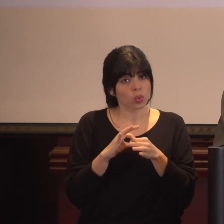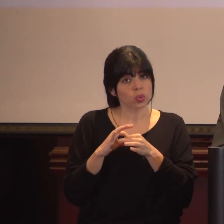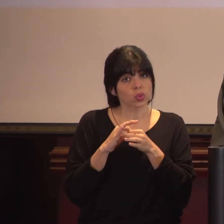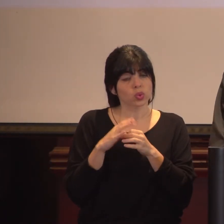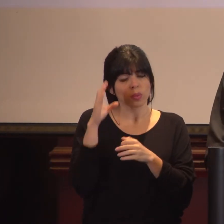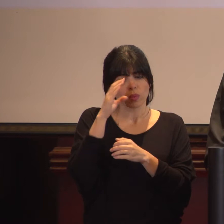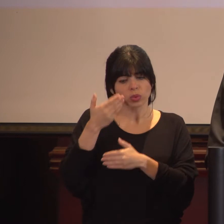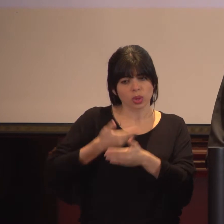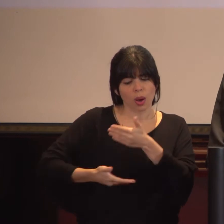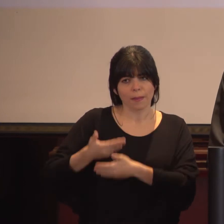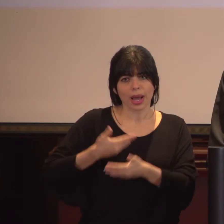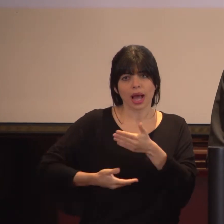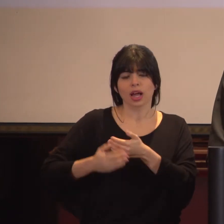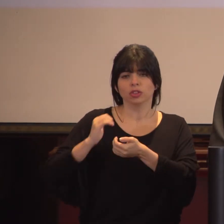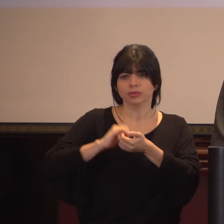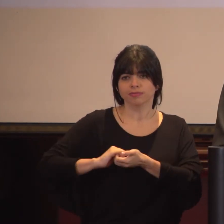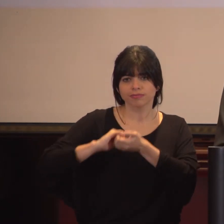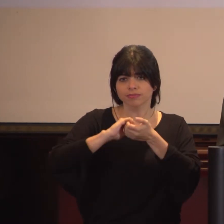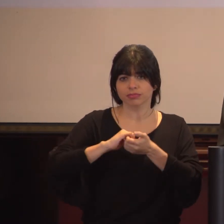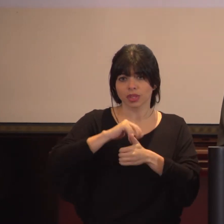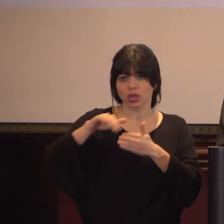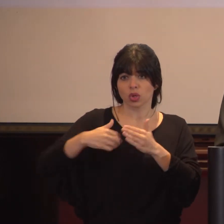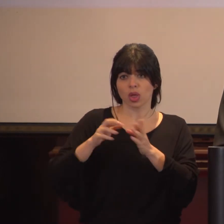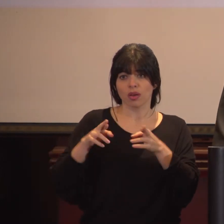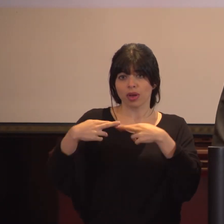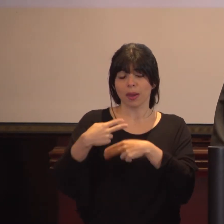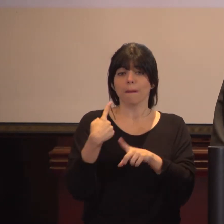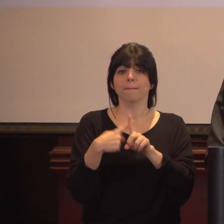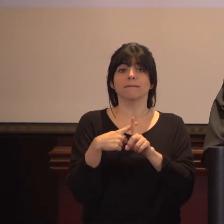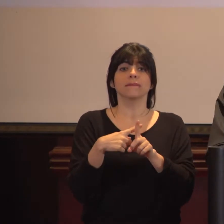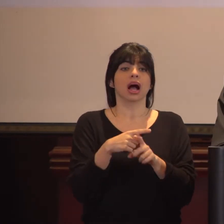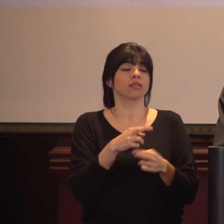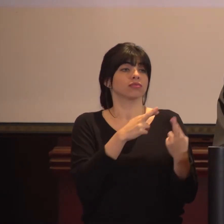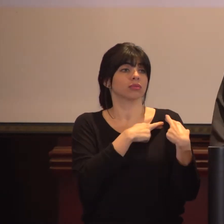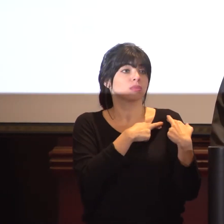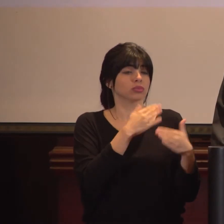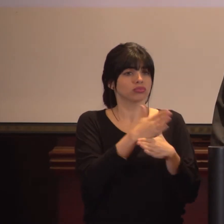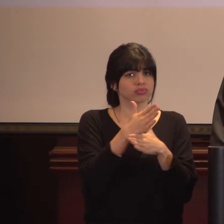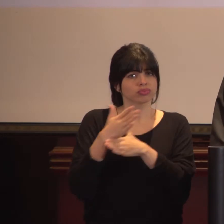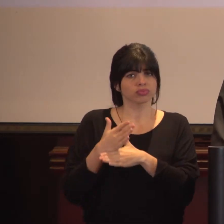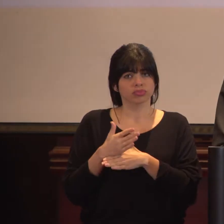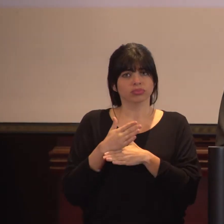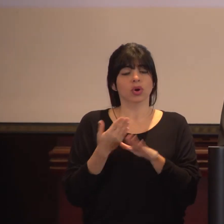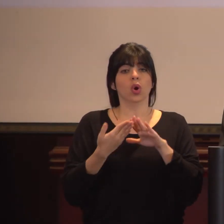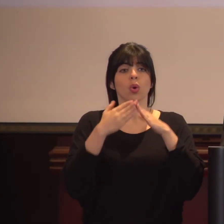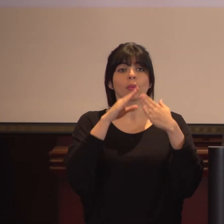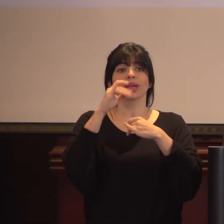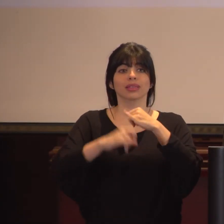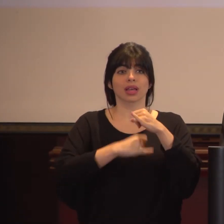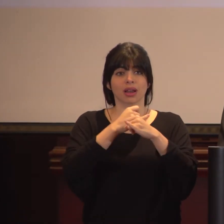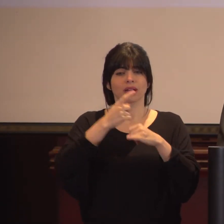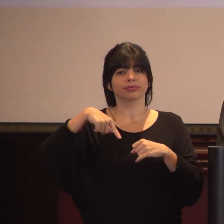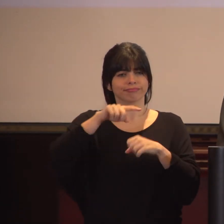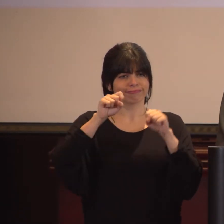Marcos de cooperación de solidaridad regional y de responsabilidad compartida la comunidad internacional